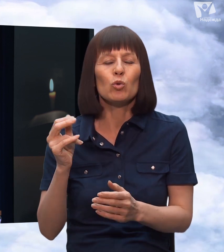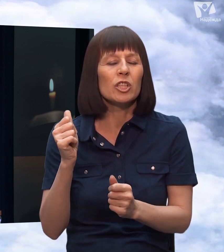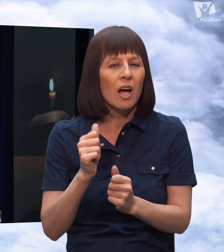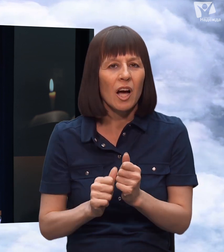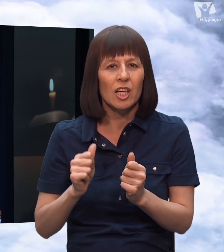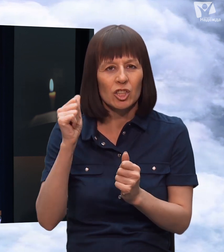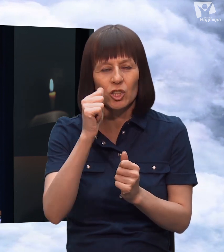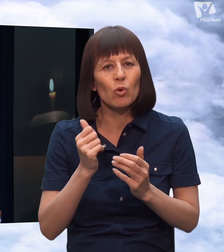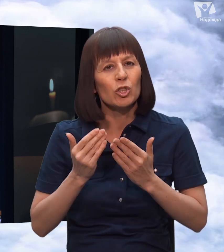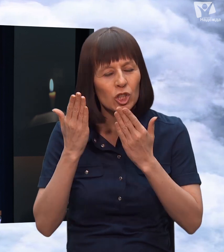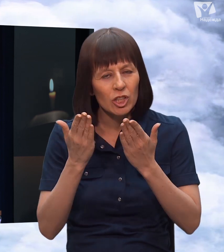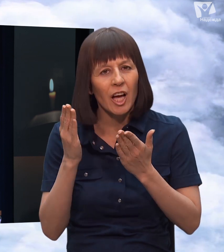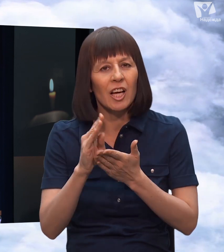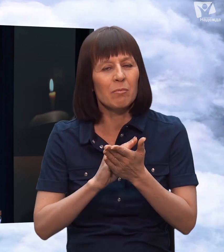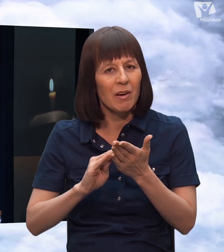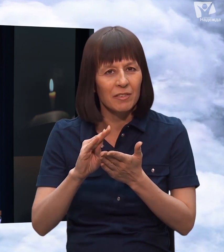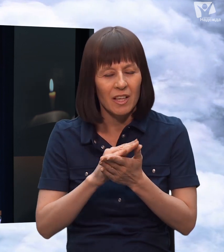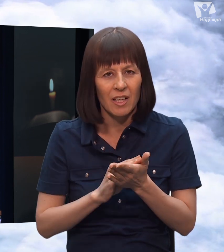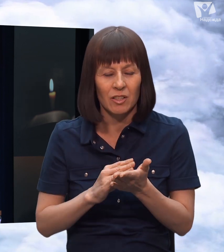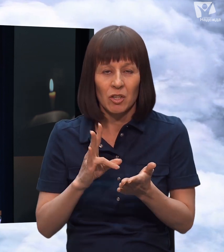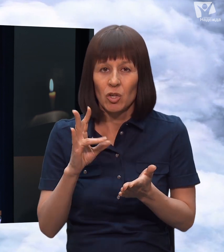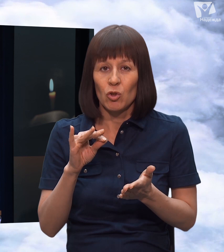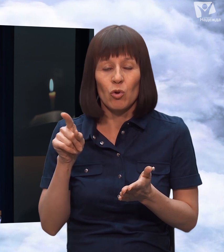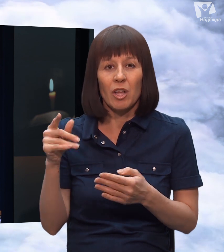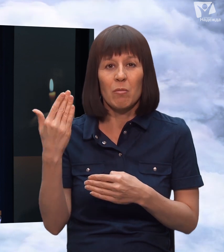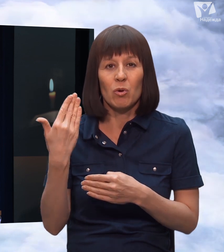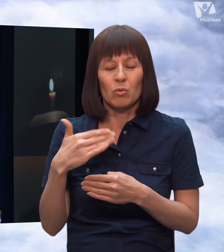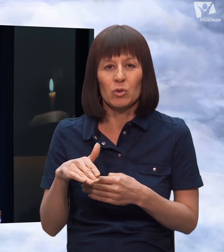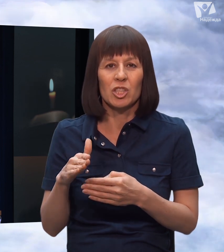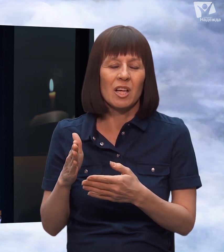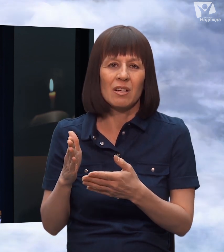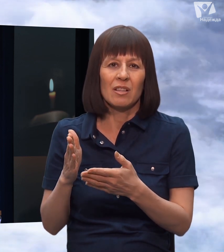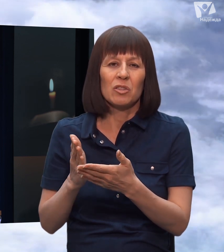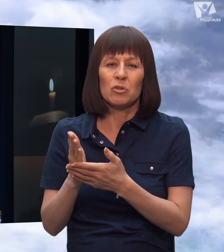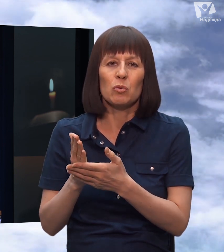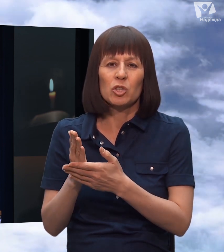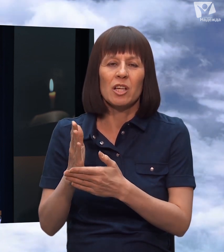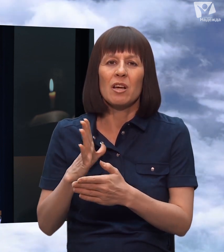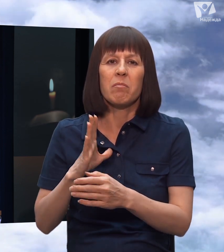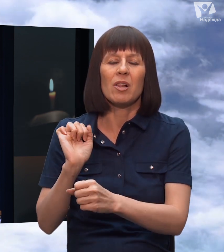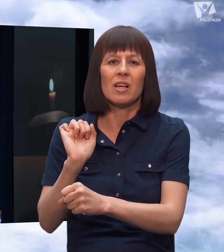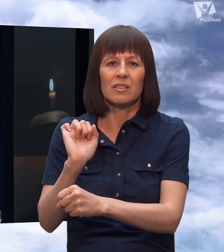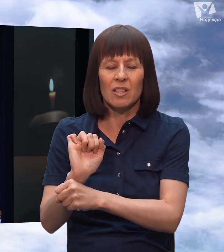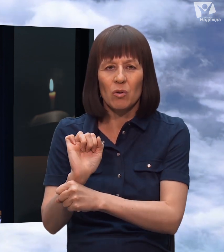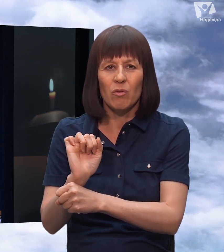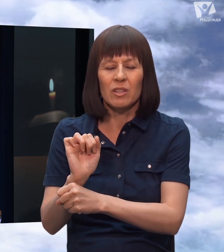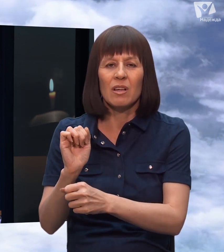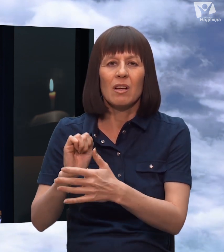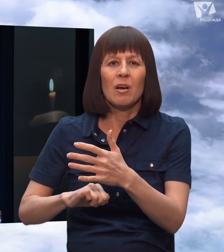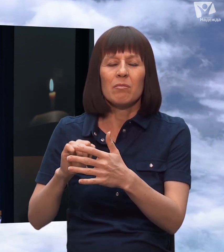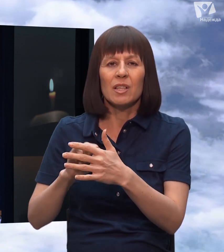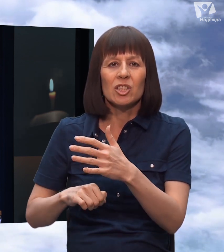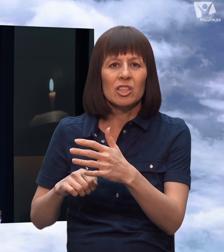это служение было храме на самом деле остановлено мы читаем что там и на крышах были видел ее во дворе были и далее в обоих отделениях